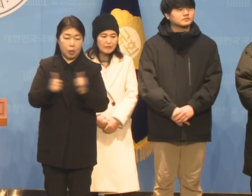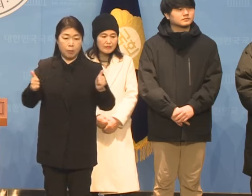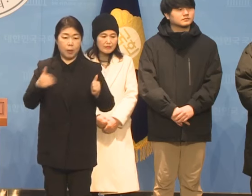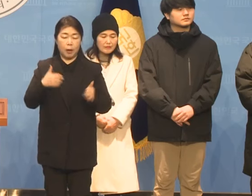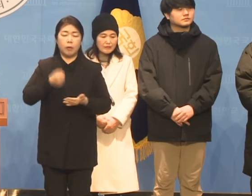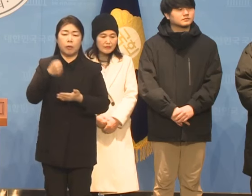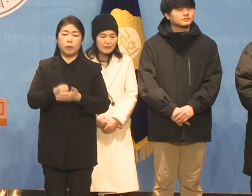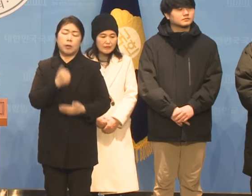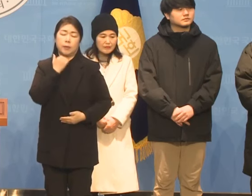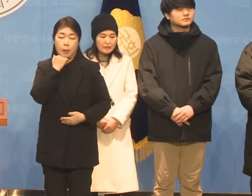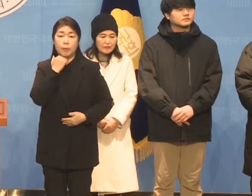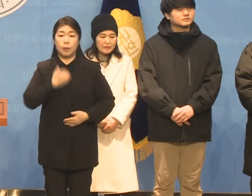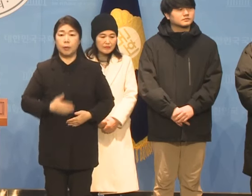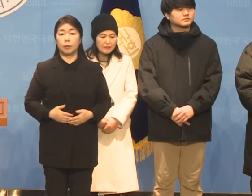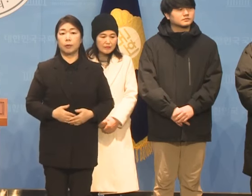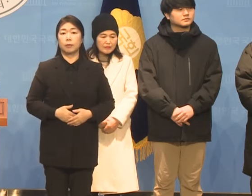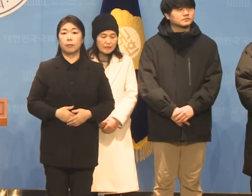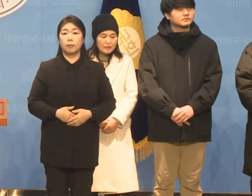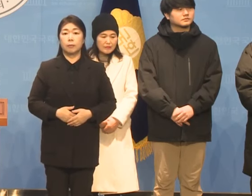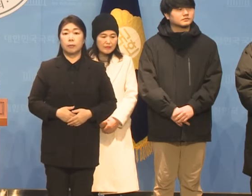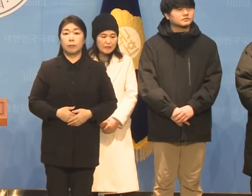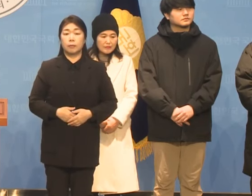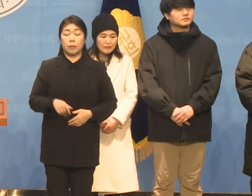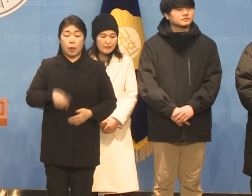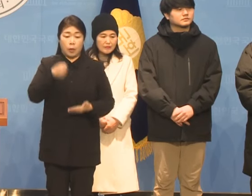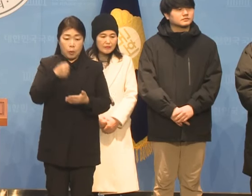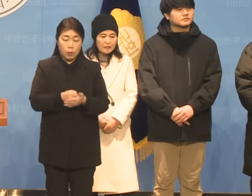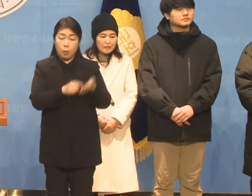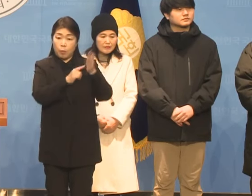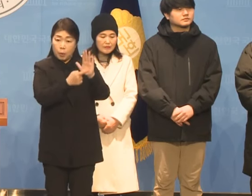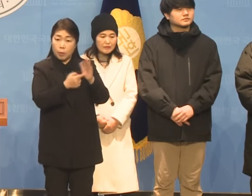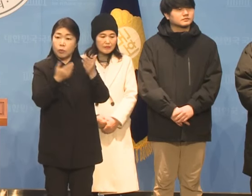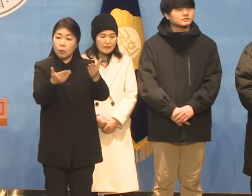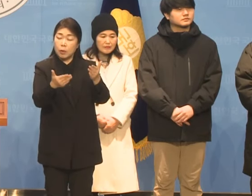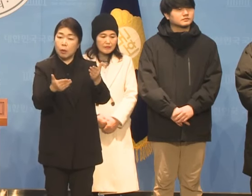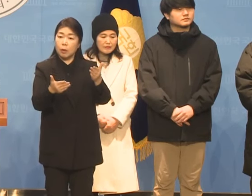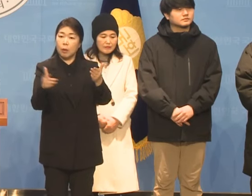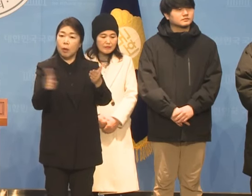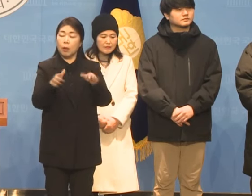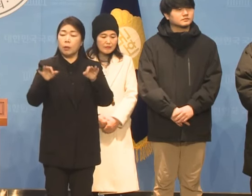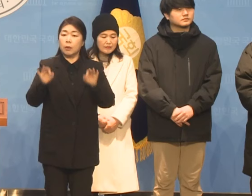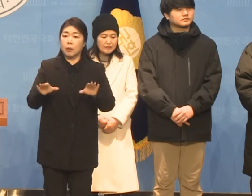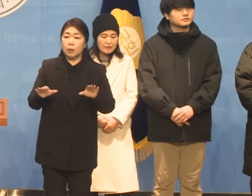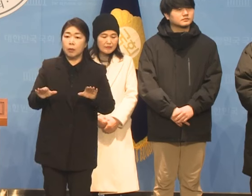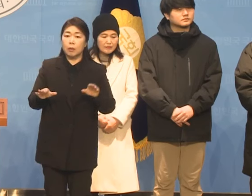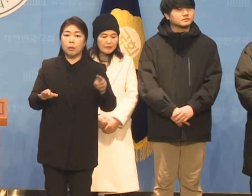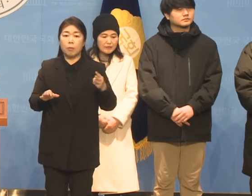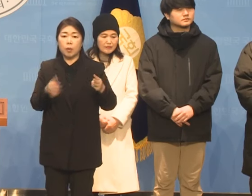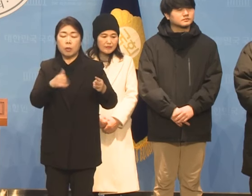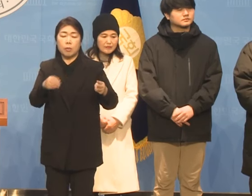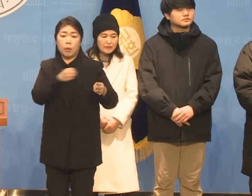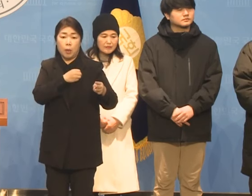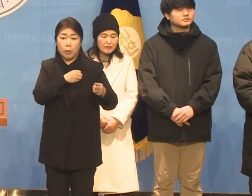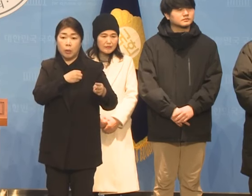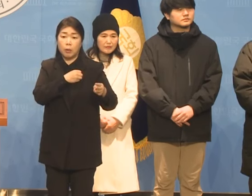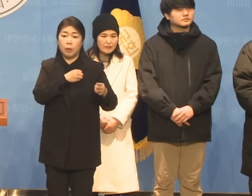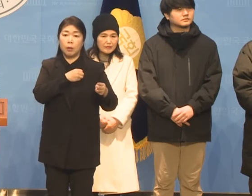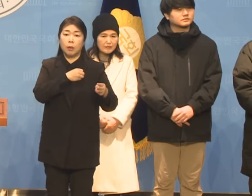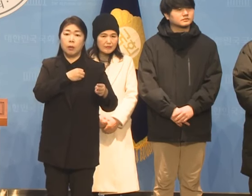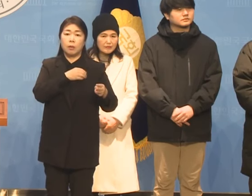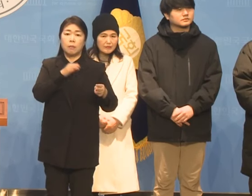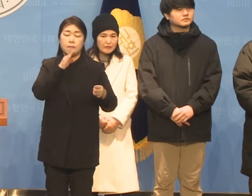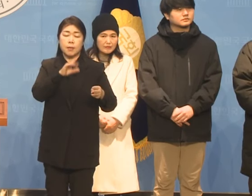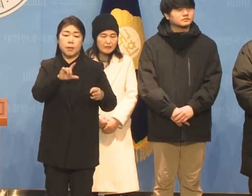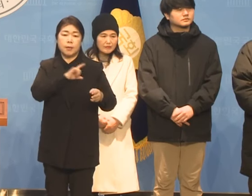받고자 합니다. 제가 이러한 결심을 밝히자 하루 만에 거의 300여 명의 당원들이